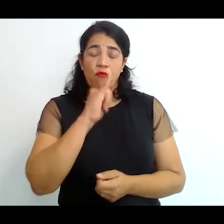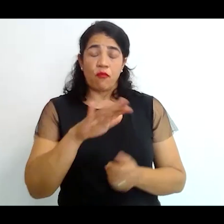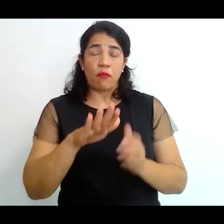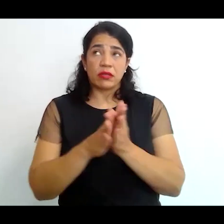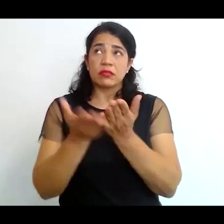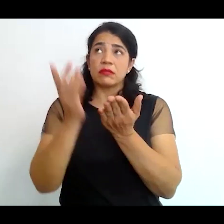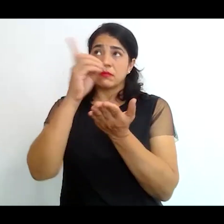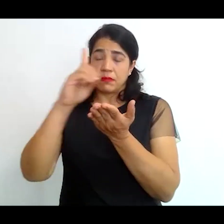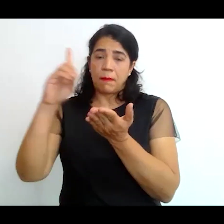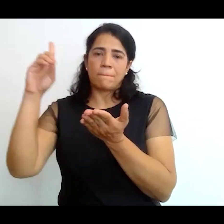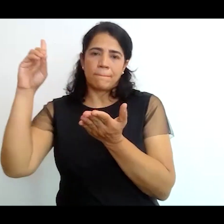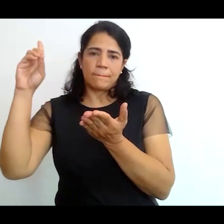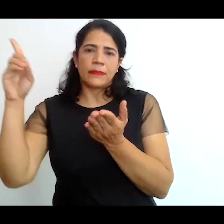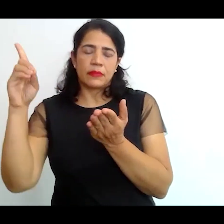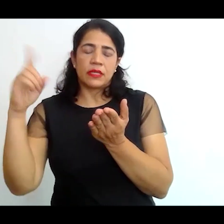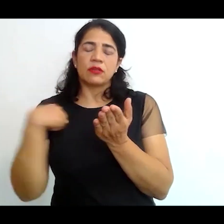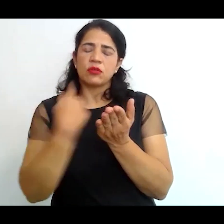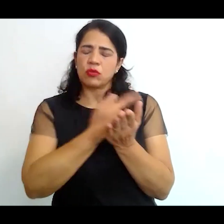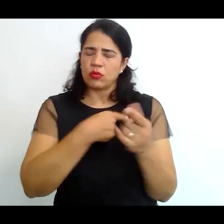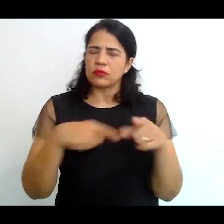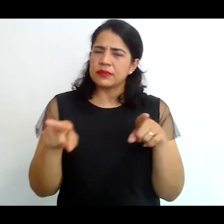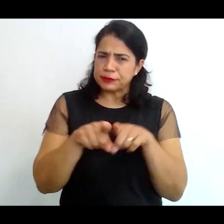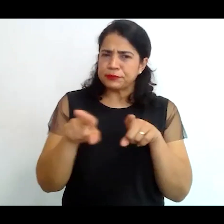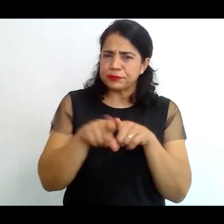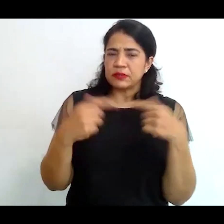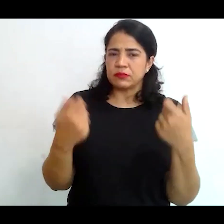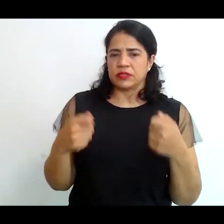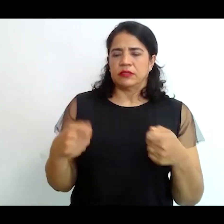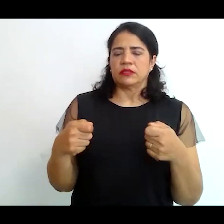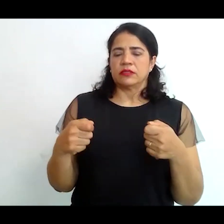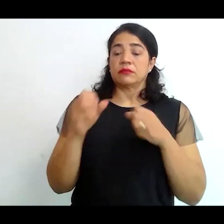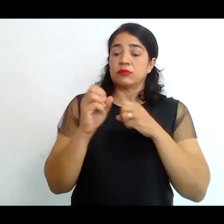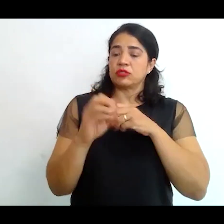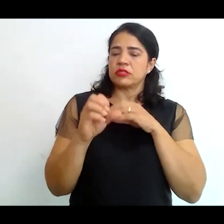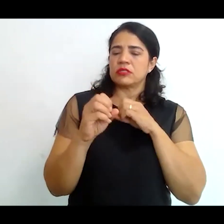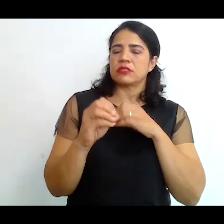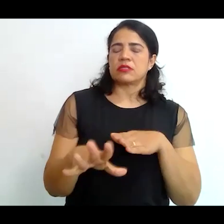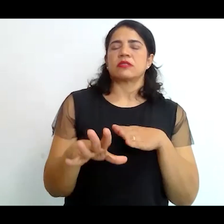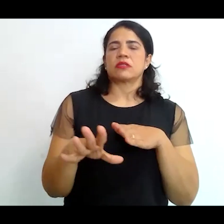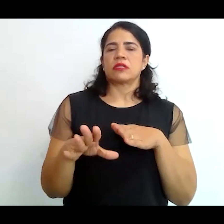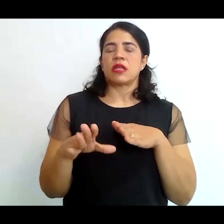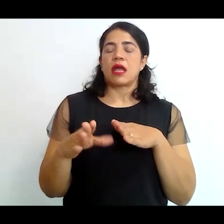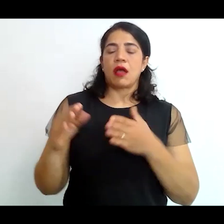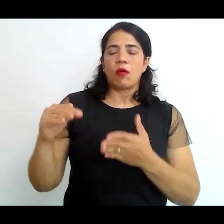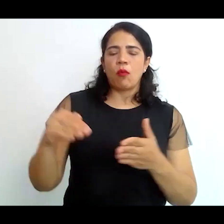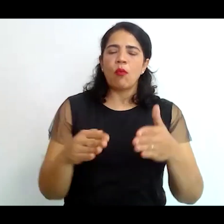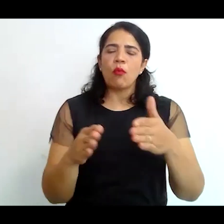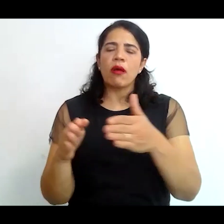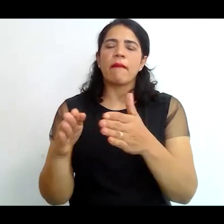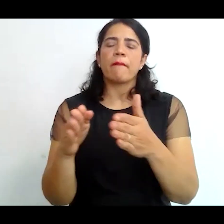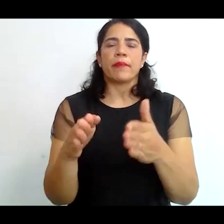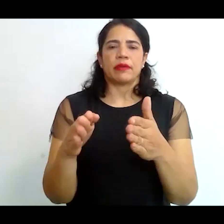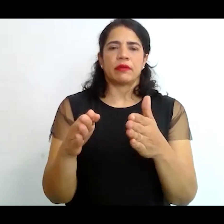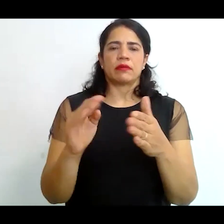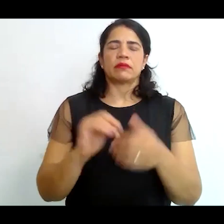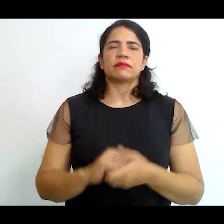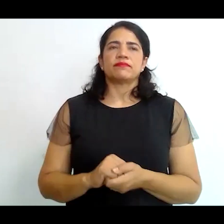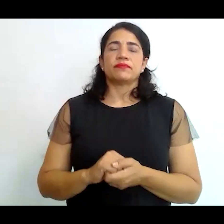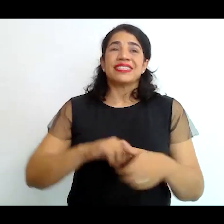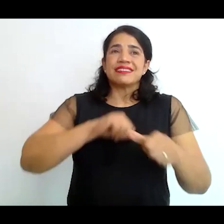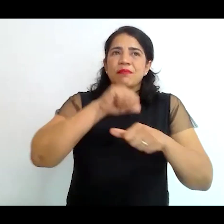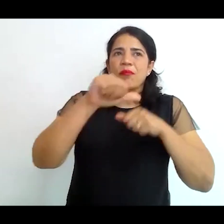ensinar o caminho que os filhos devem andar, isto é, mudar o seu hábito, dar-lhes uma nova cultura. Isso está em